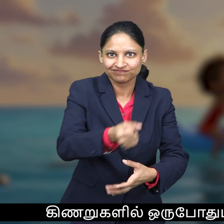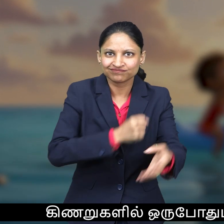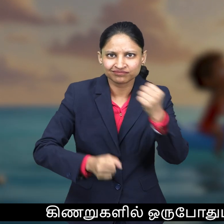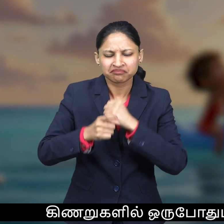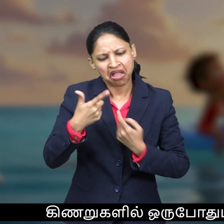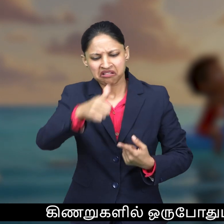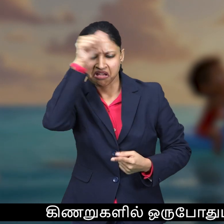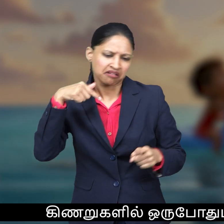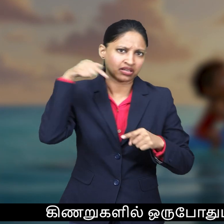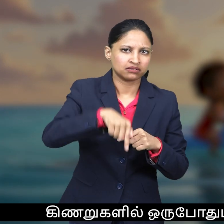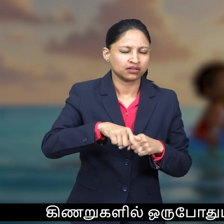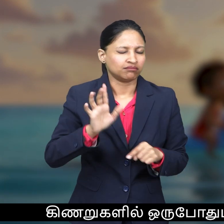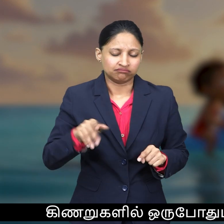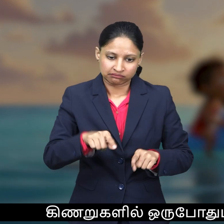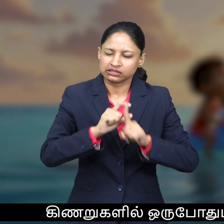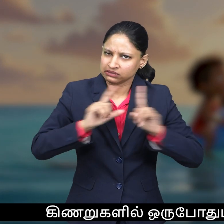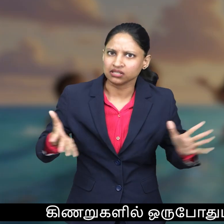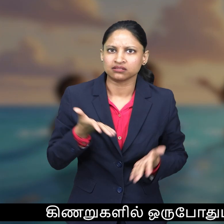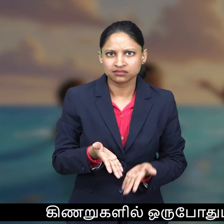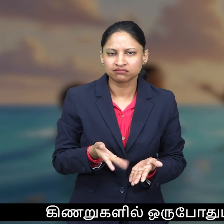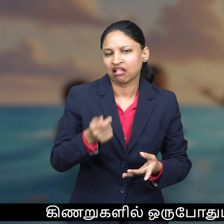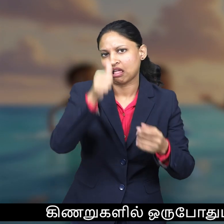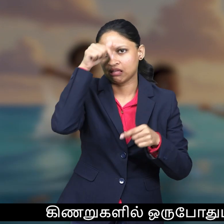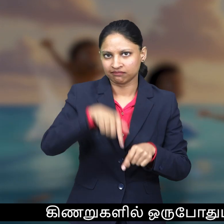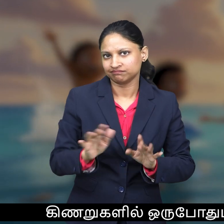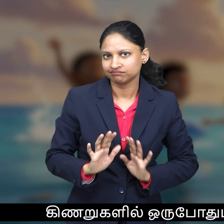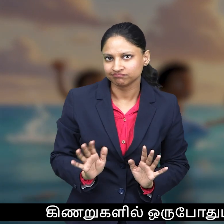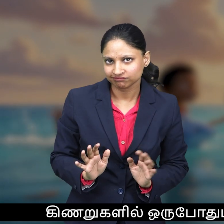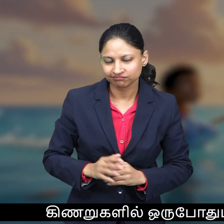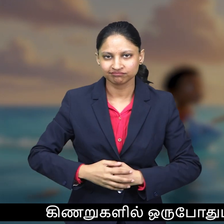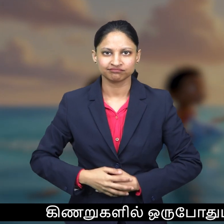கிணறுகளில் ஒருபோதும் குளிக்காதீர்கள், அது ஆபத்தானது.